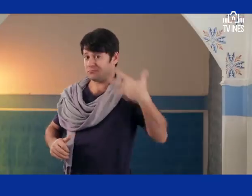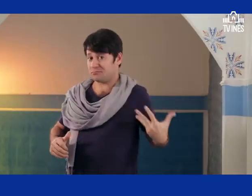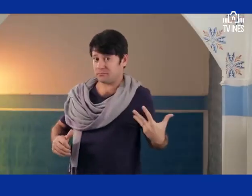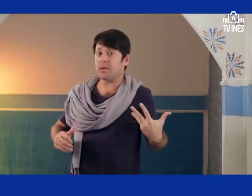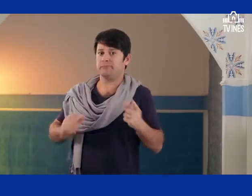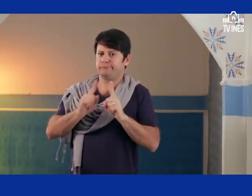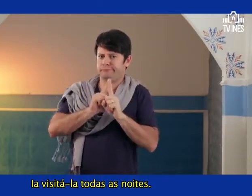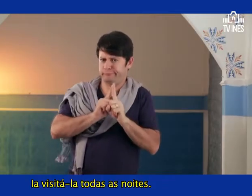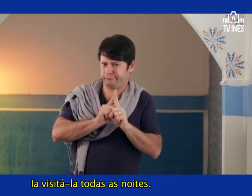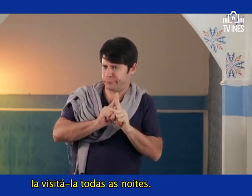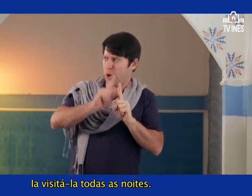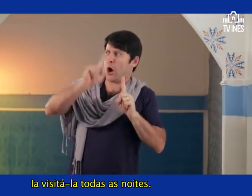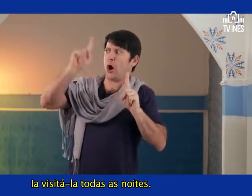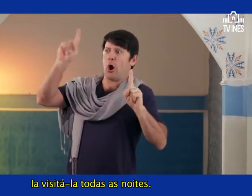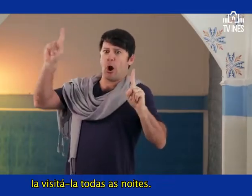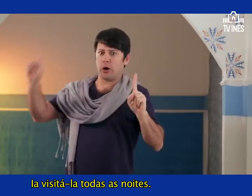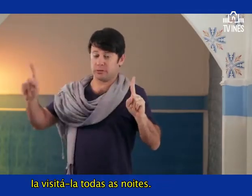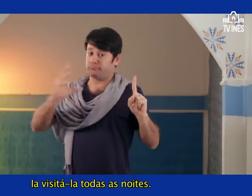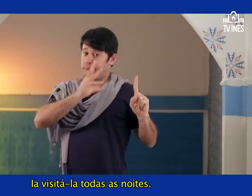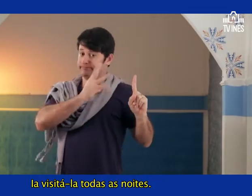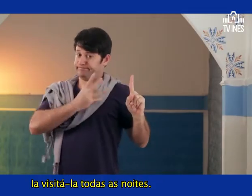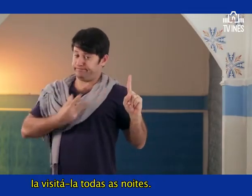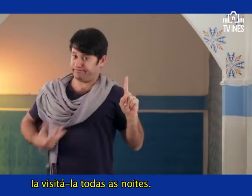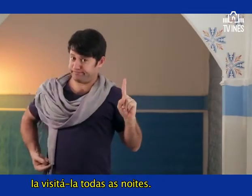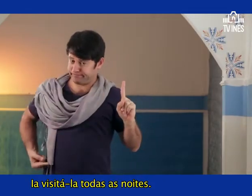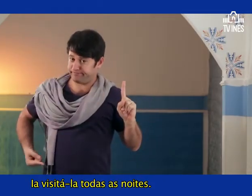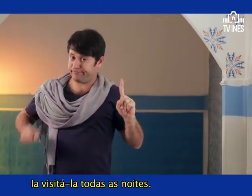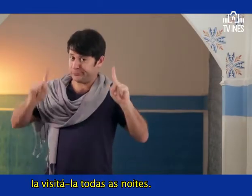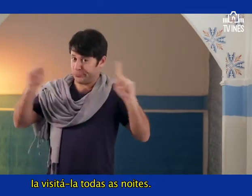Ia visitá-la todas as noites.